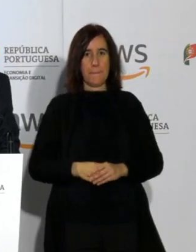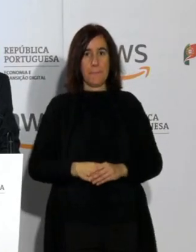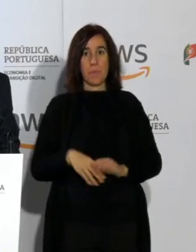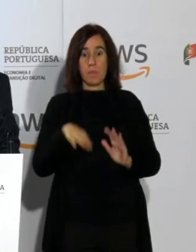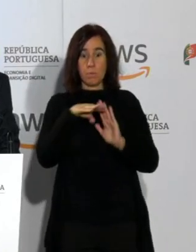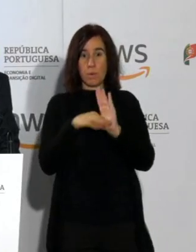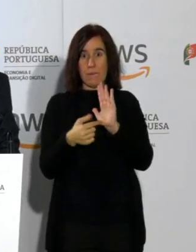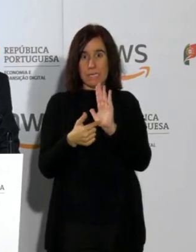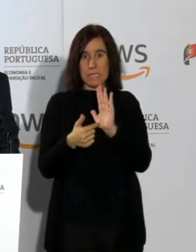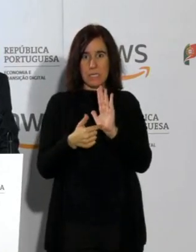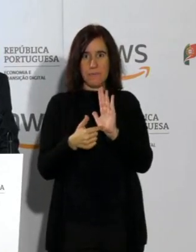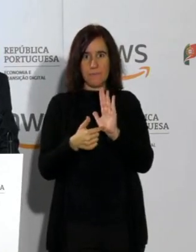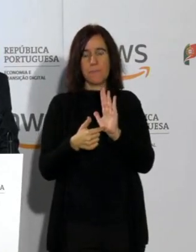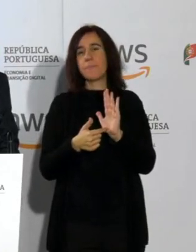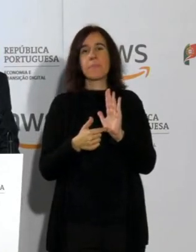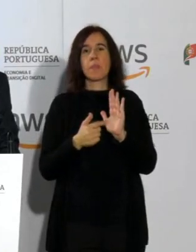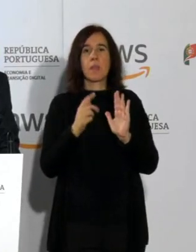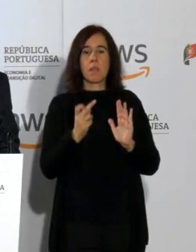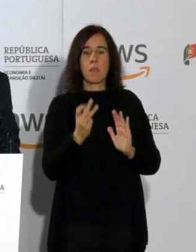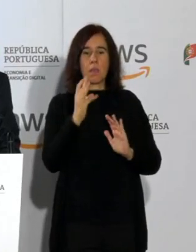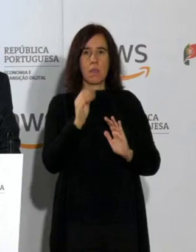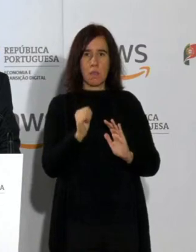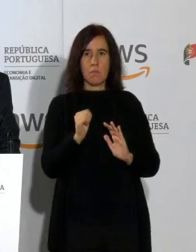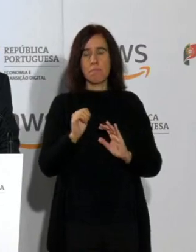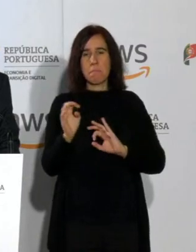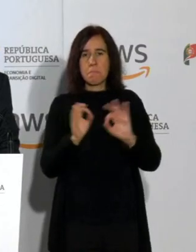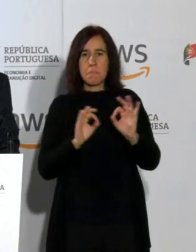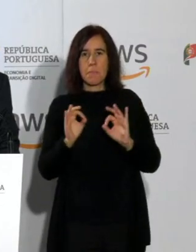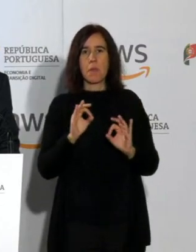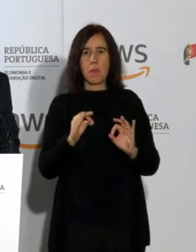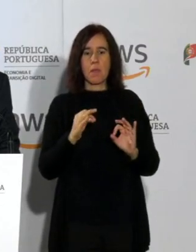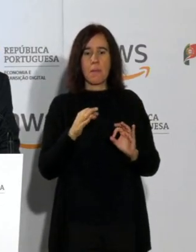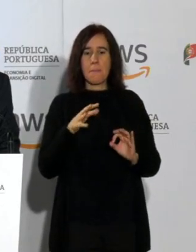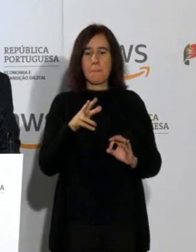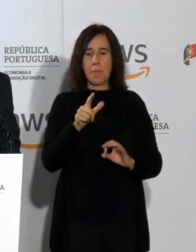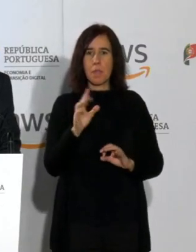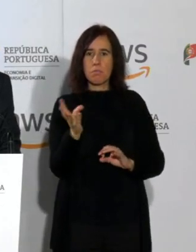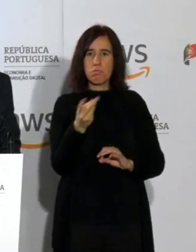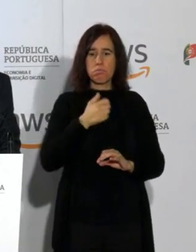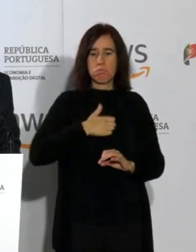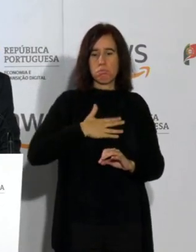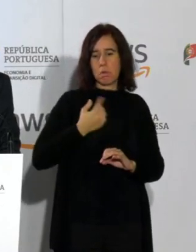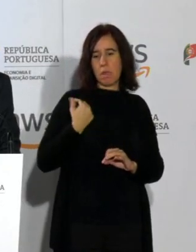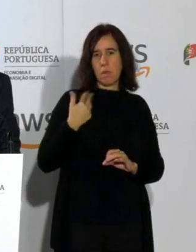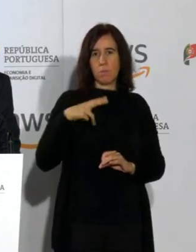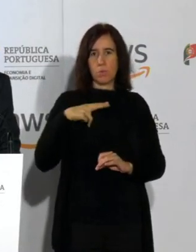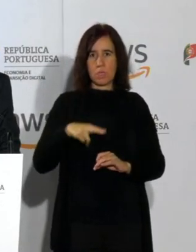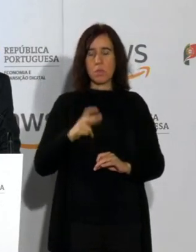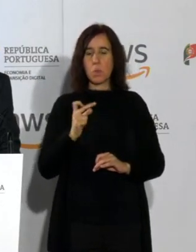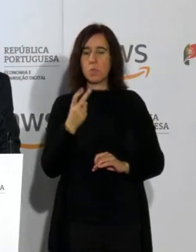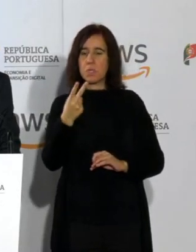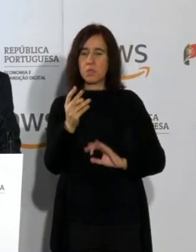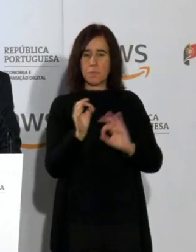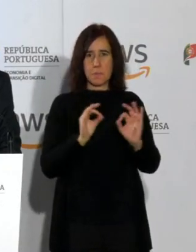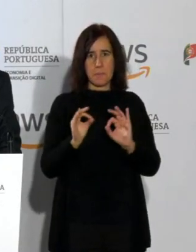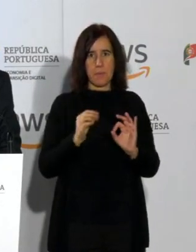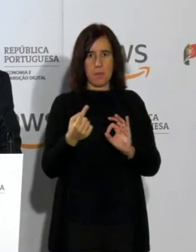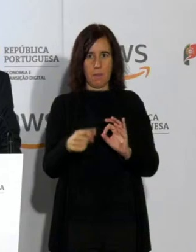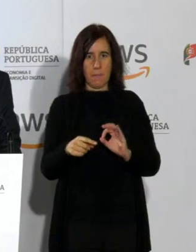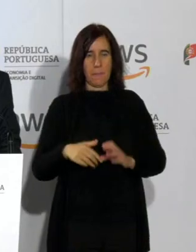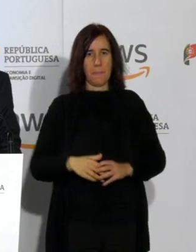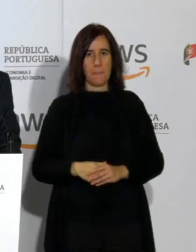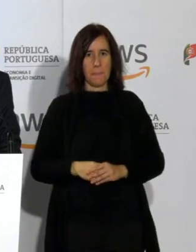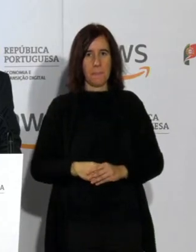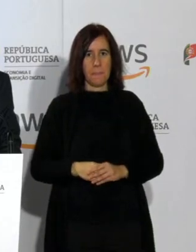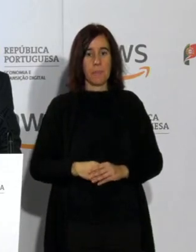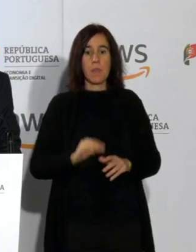programa, a Amazon Web Services poderá apoiar 1000 startups portuguesas nos próximos 2 anos. No